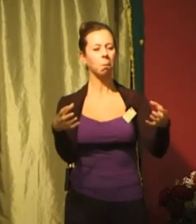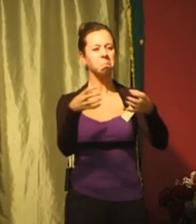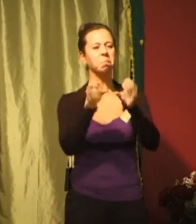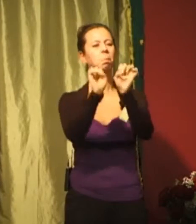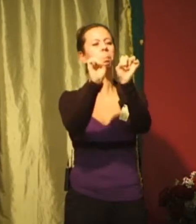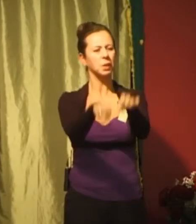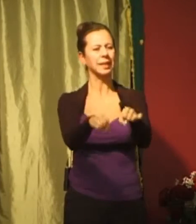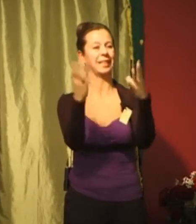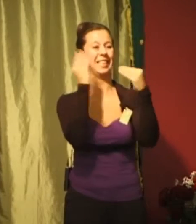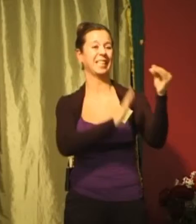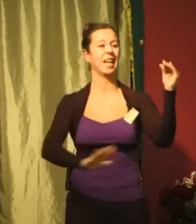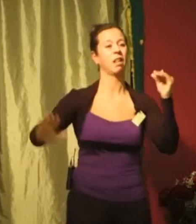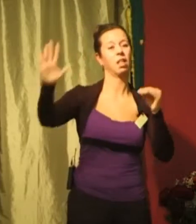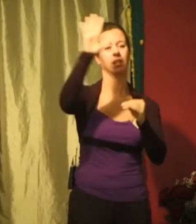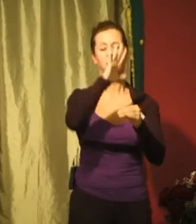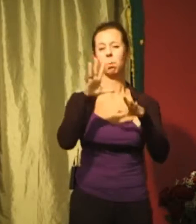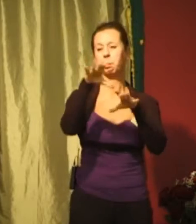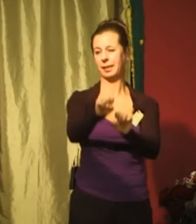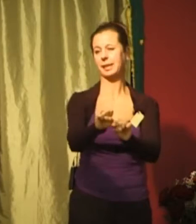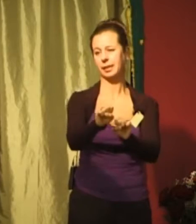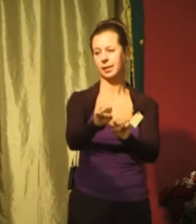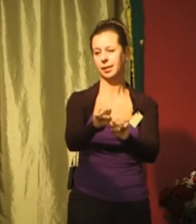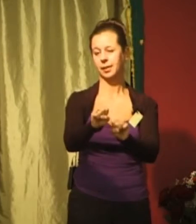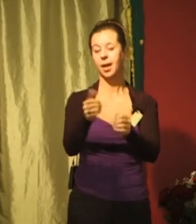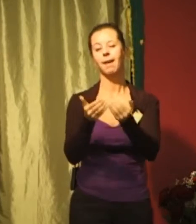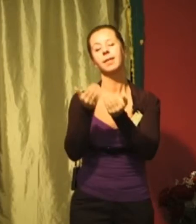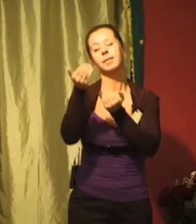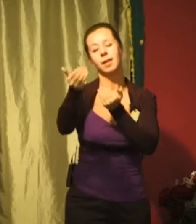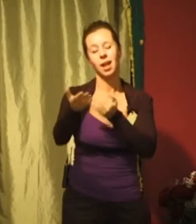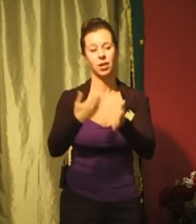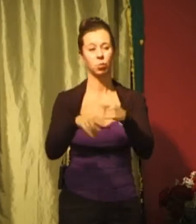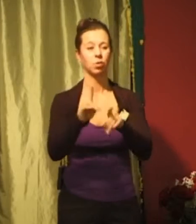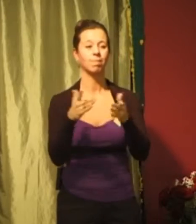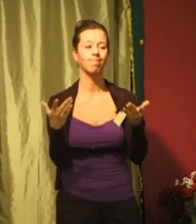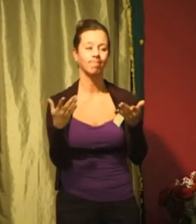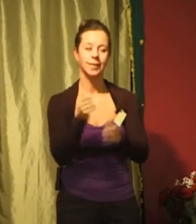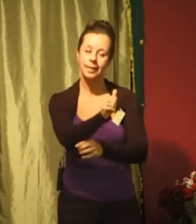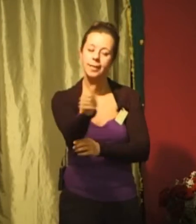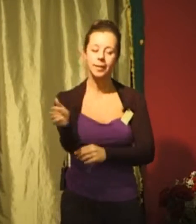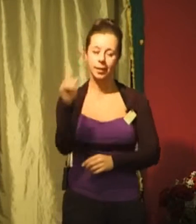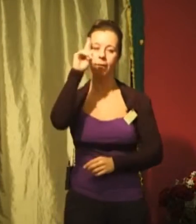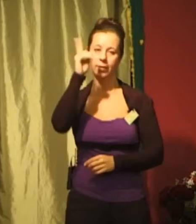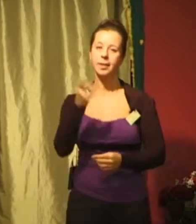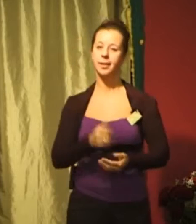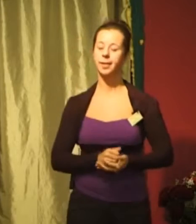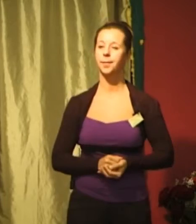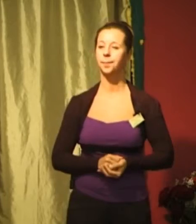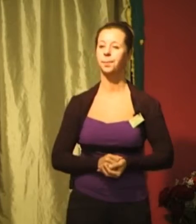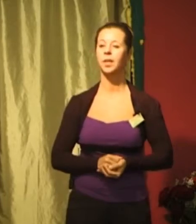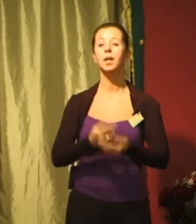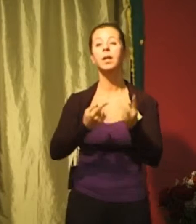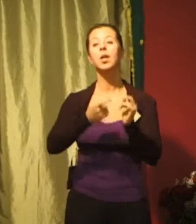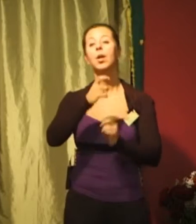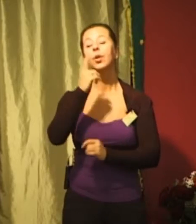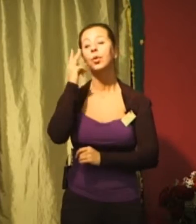Nederland. En wat er daarna gebeurd is, dat weten we allemaal. Het overgrote deel van de Joodse